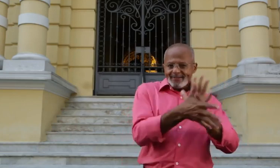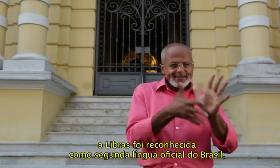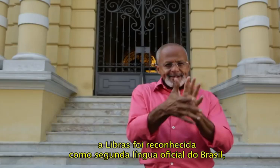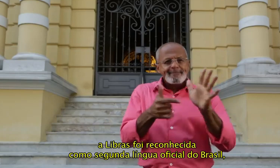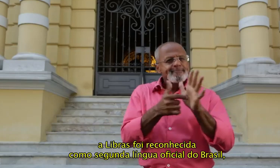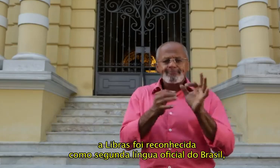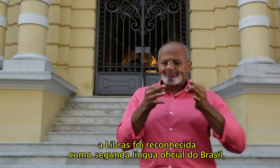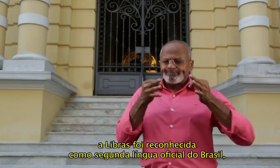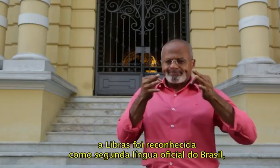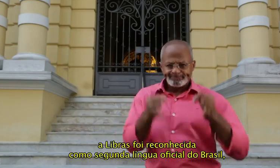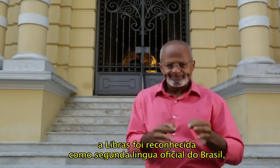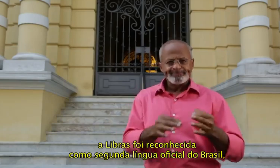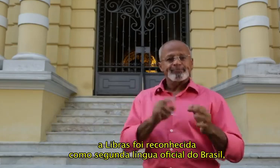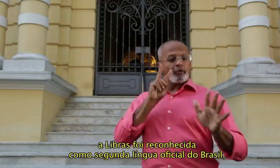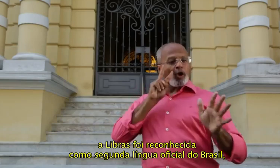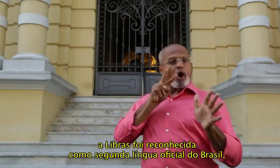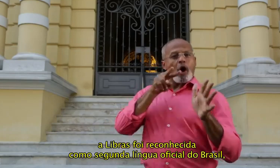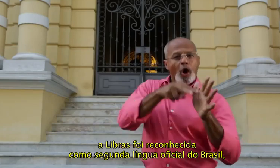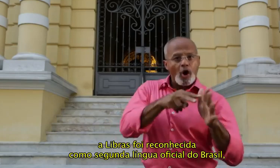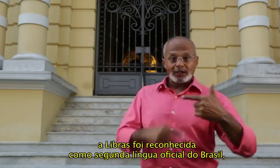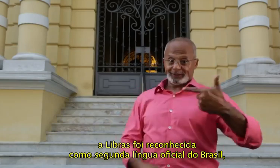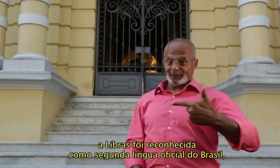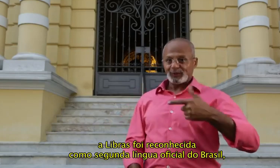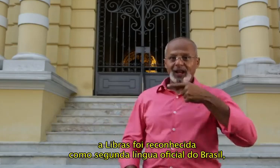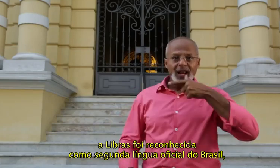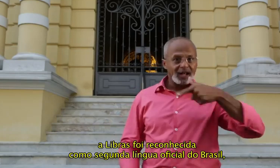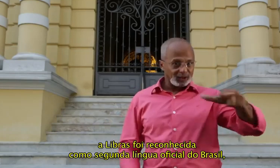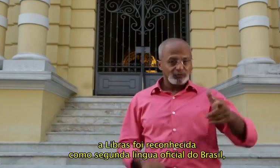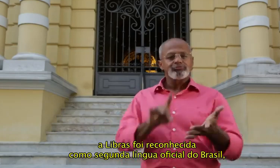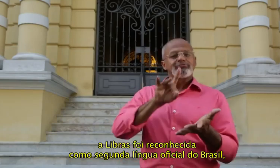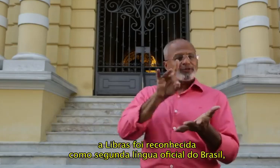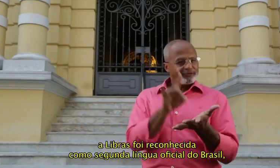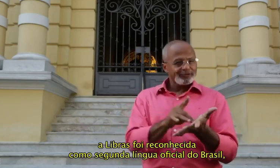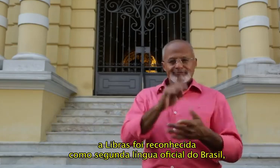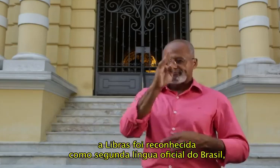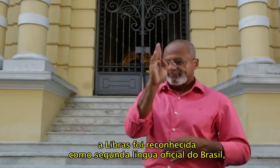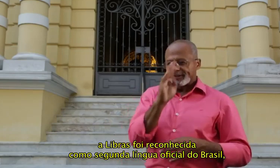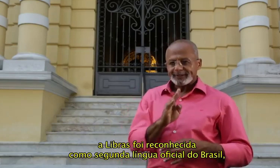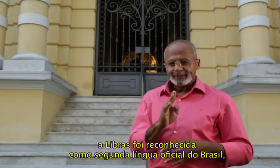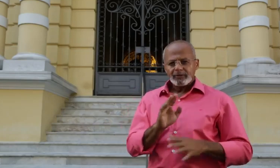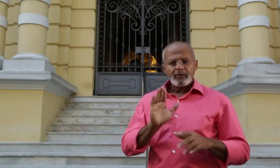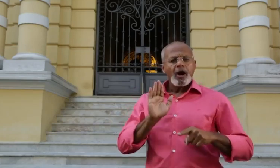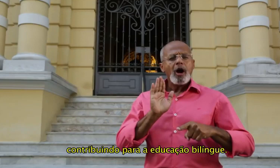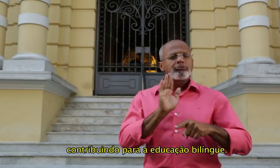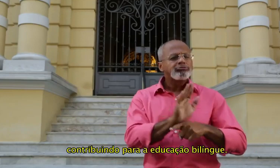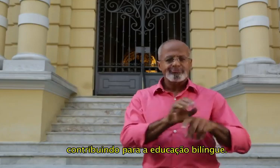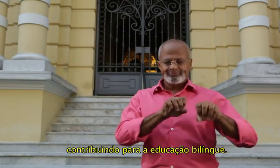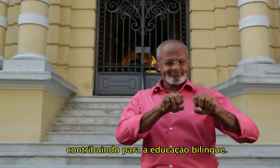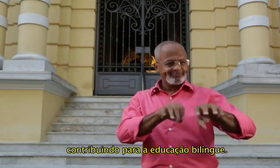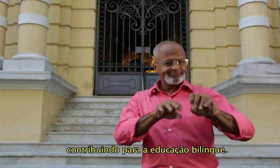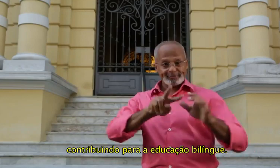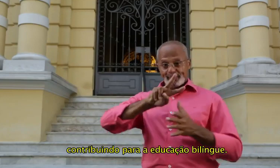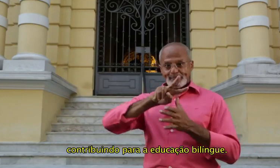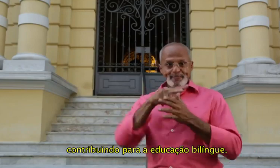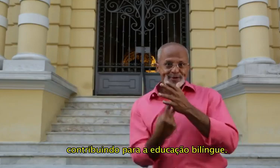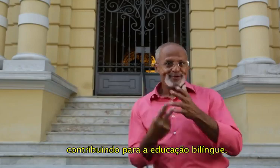a Libras foi reconhecida como segunda língua oficial do Brasil, contribuindo para a